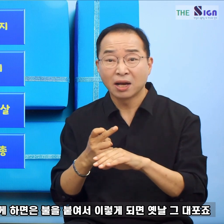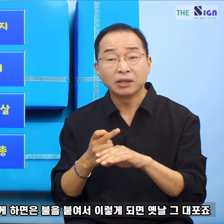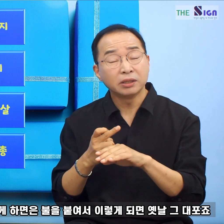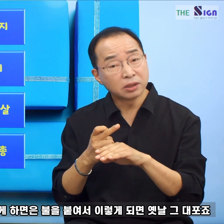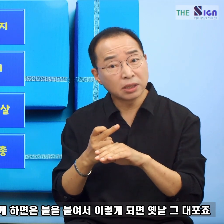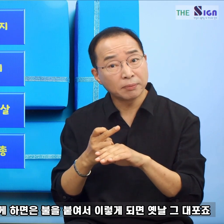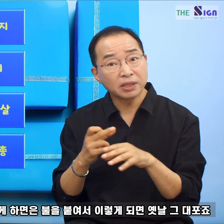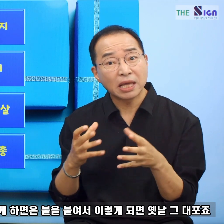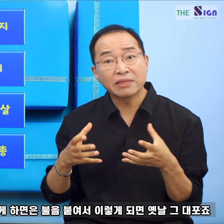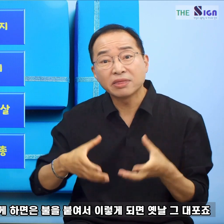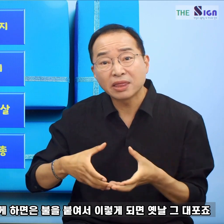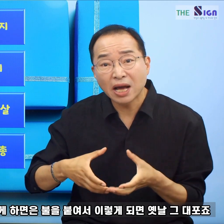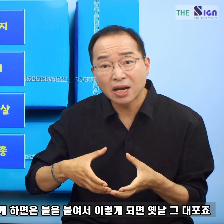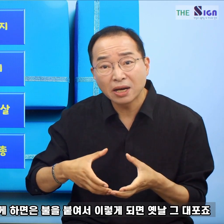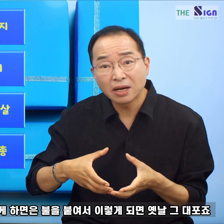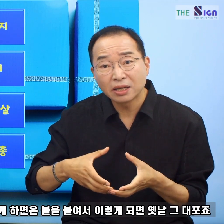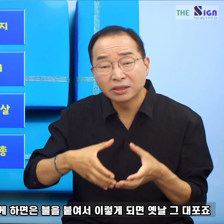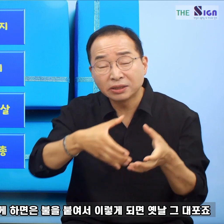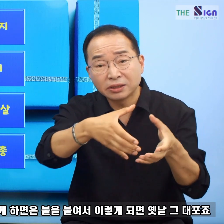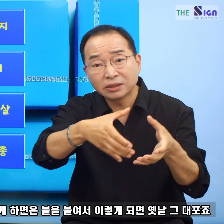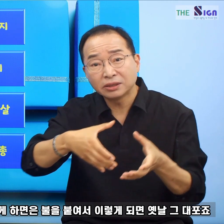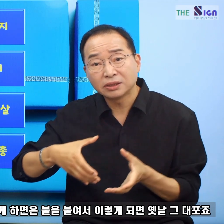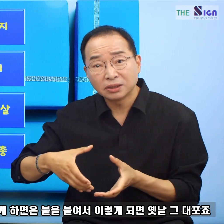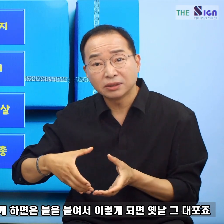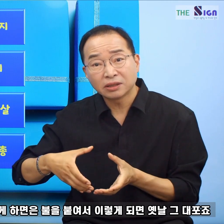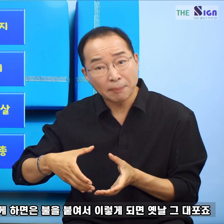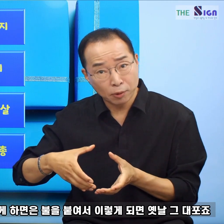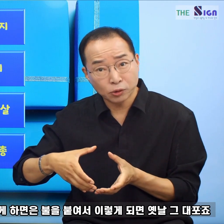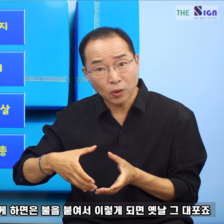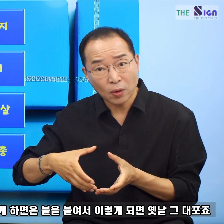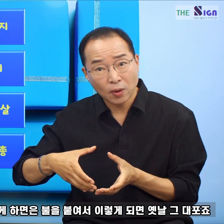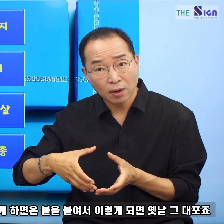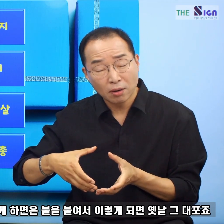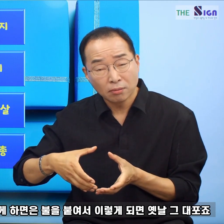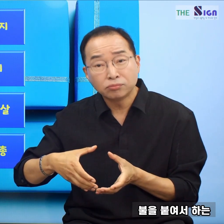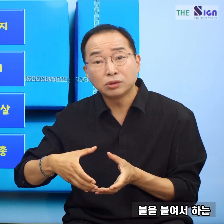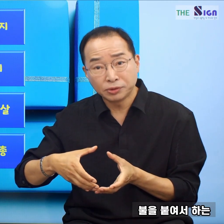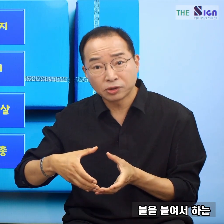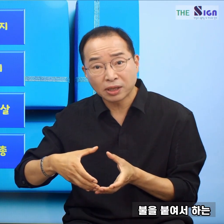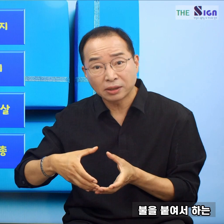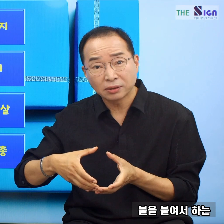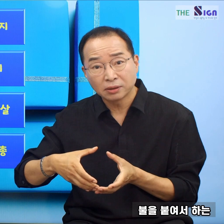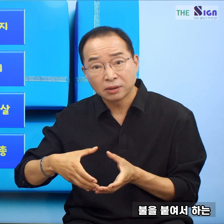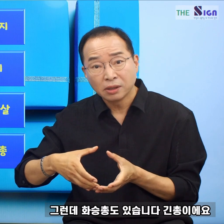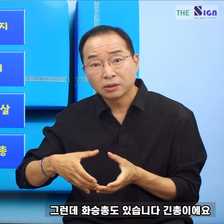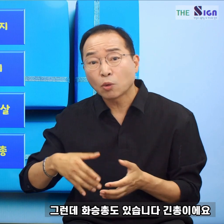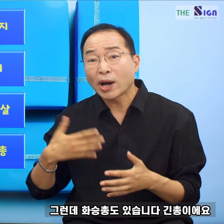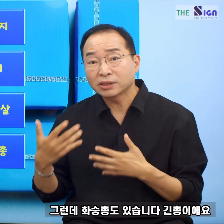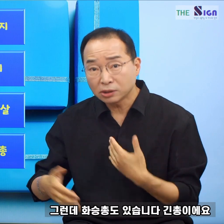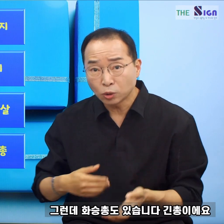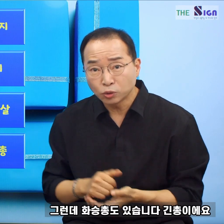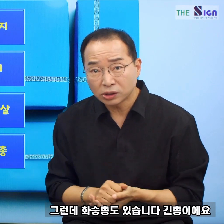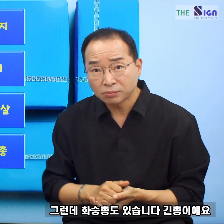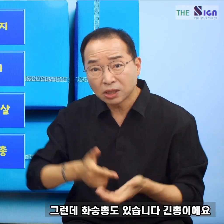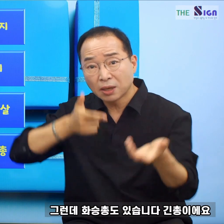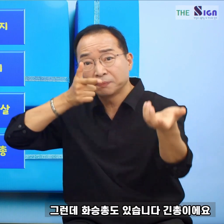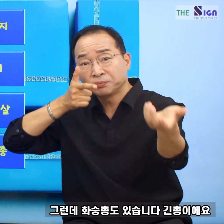이렇게 되면 옛날 그 대포죠. 불을 붙여서 하는. 근데 화승총도 있습니다.